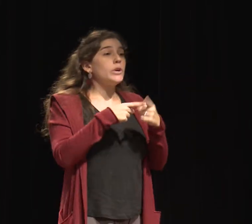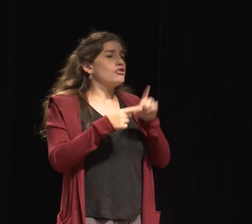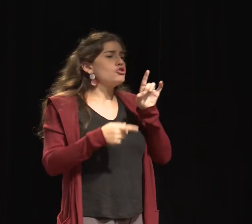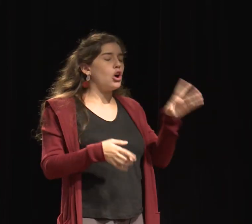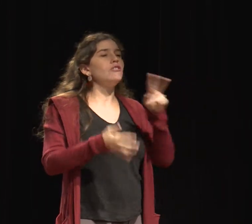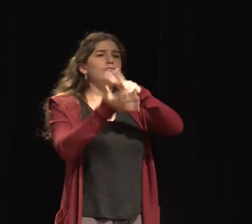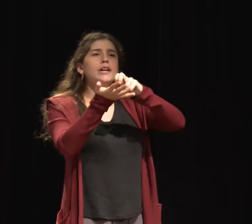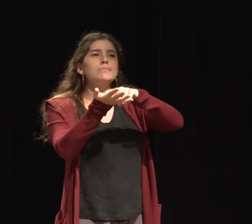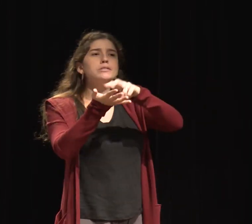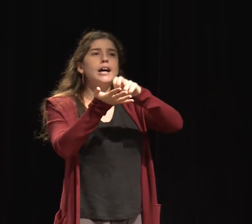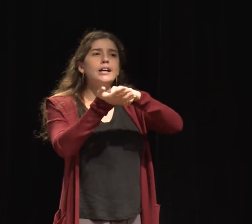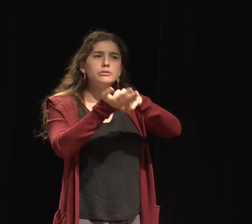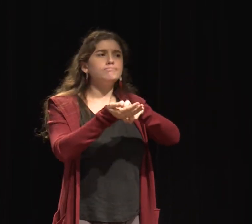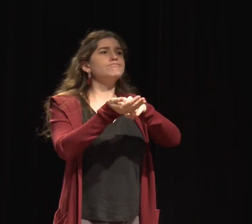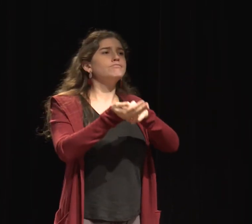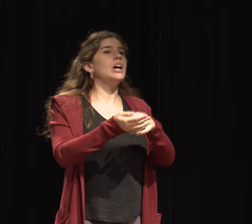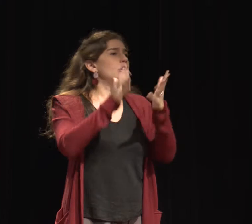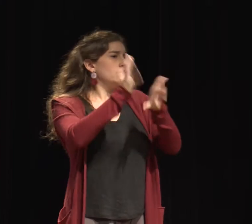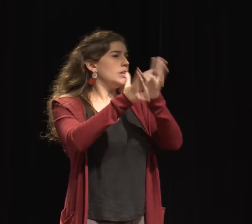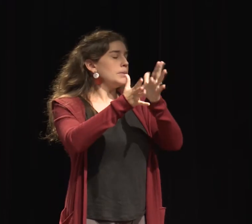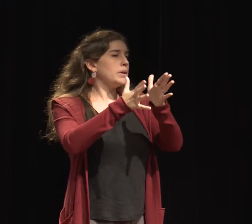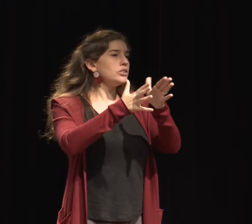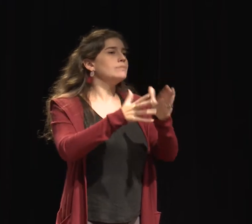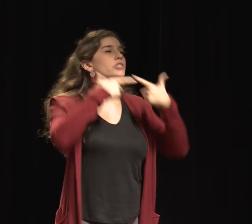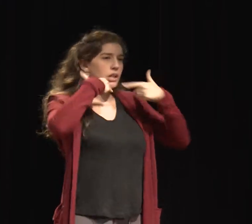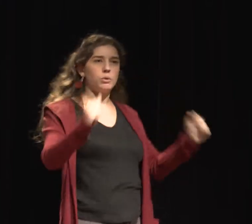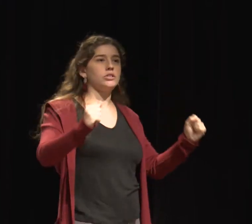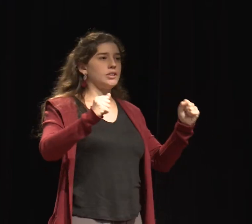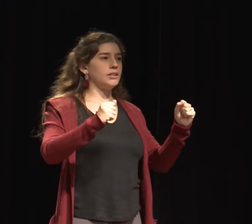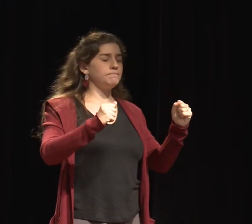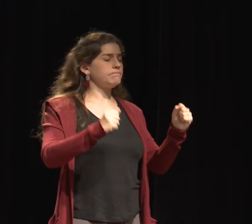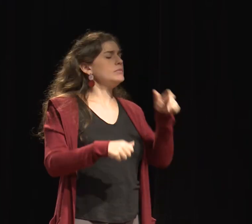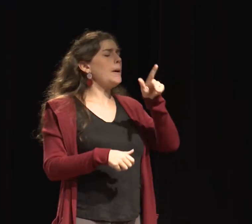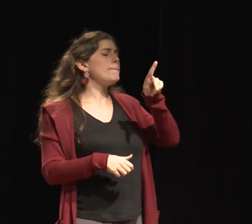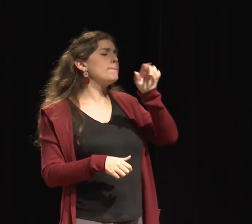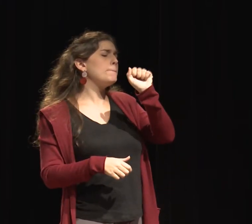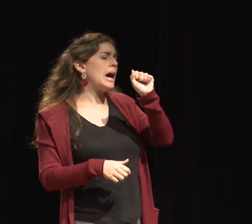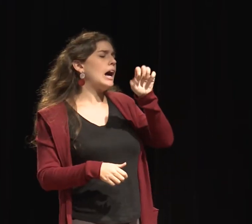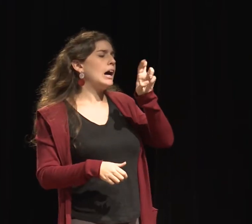Não tem sinais, porque o vocabulário de Libras, na área da